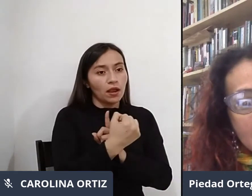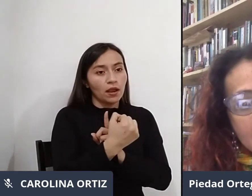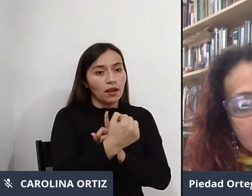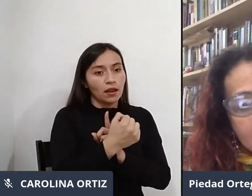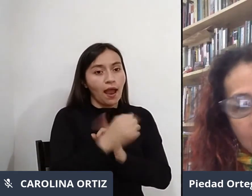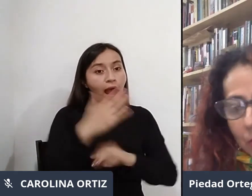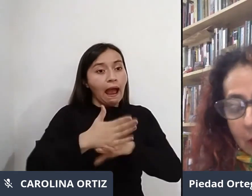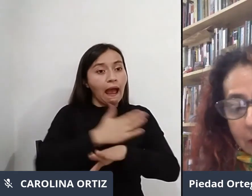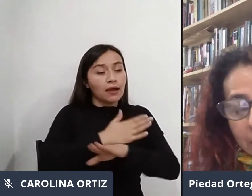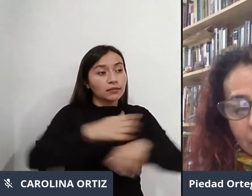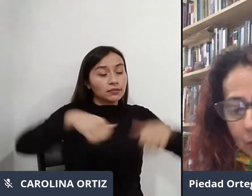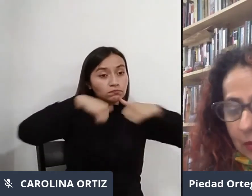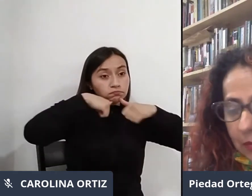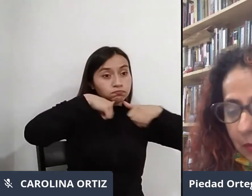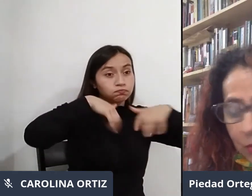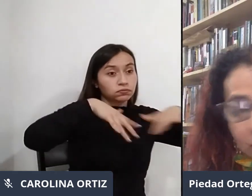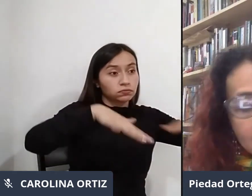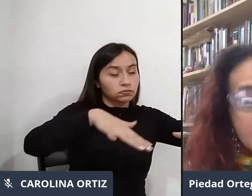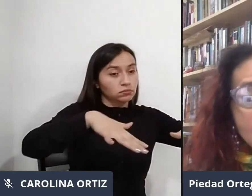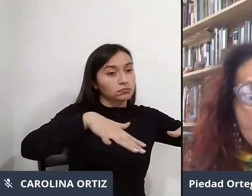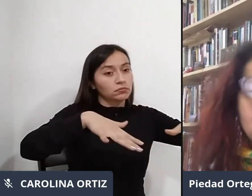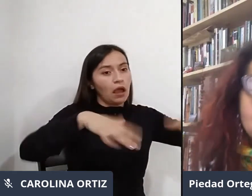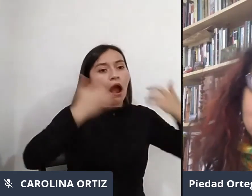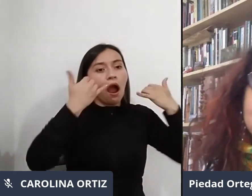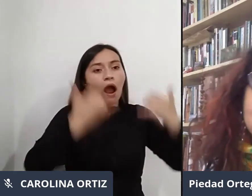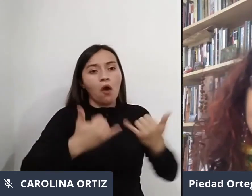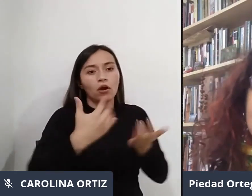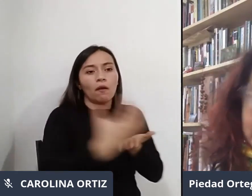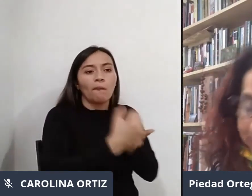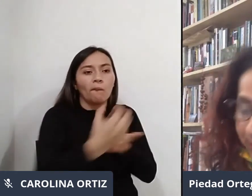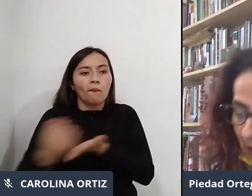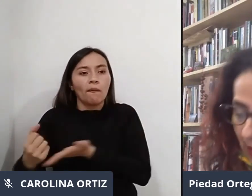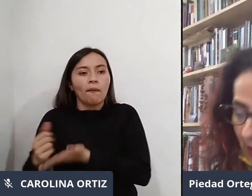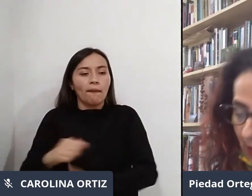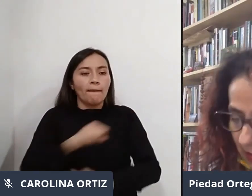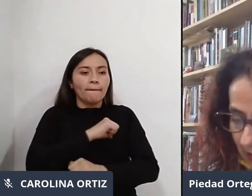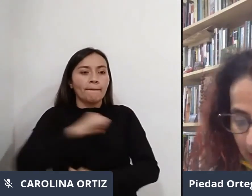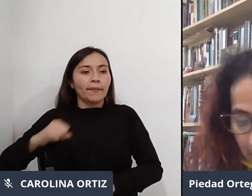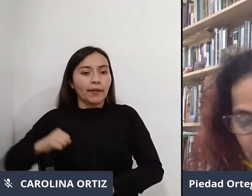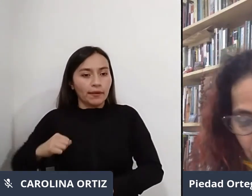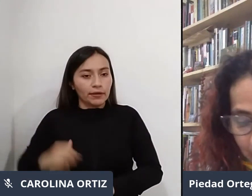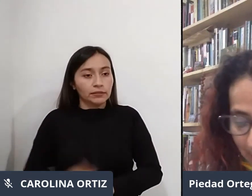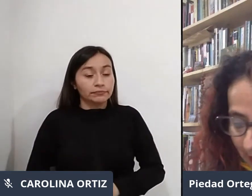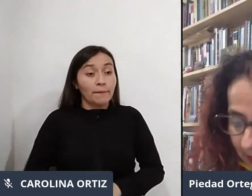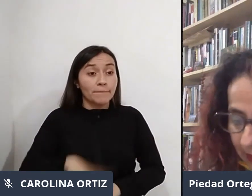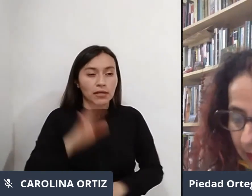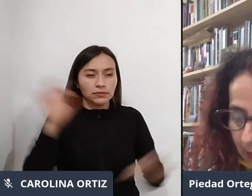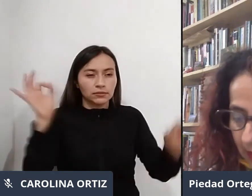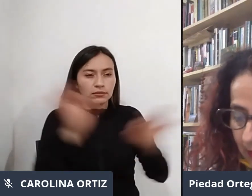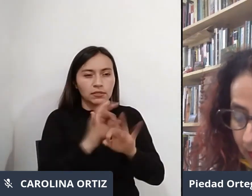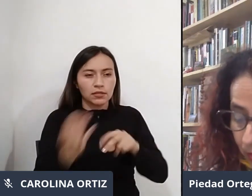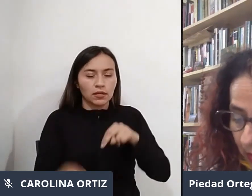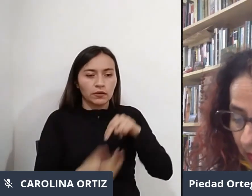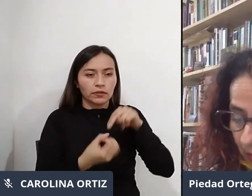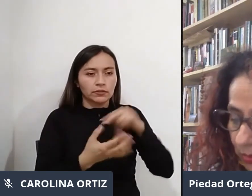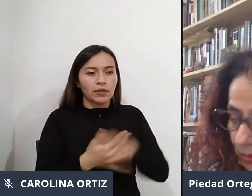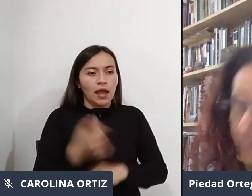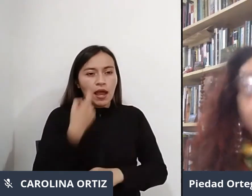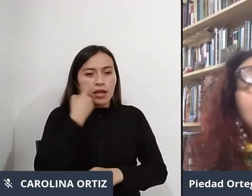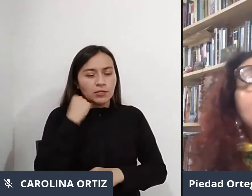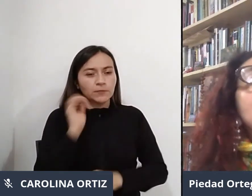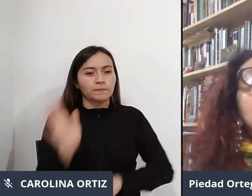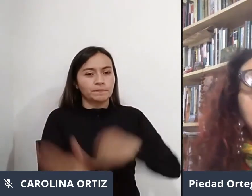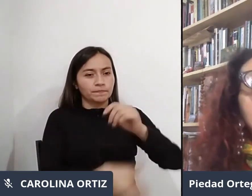énfasis en el sector educativo. Muchos escuchamos ayer a la a la señora ministra, a María Victoria